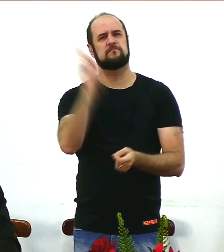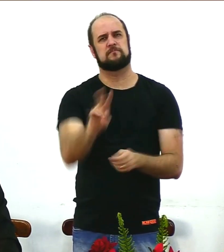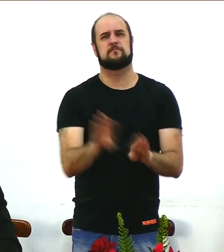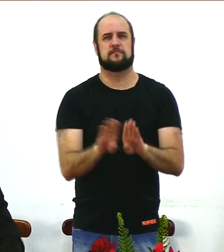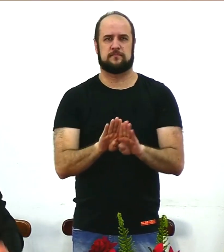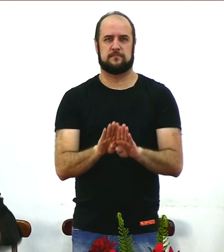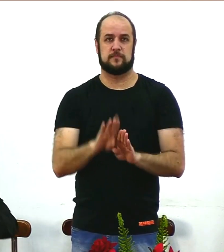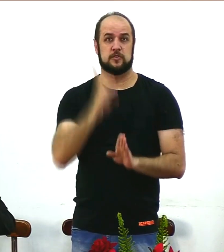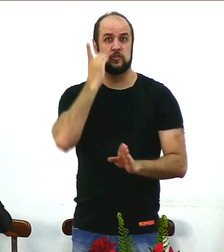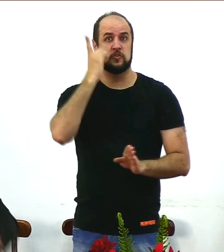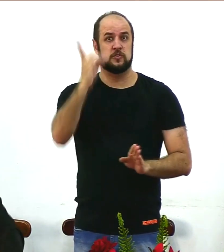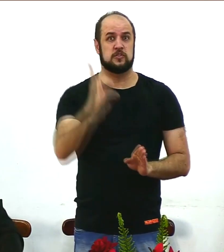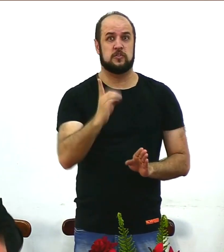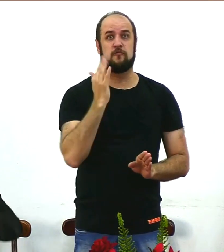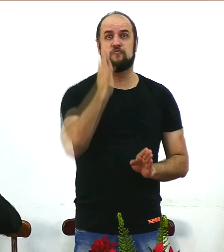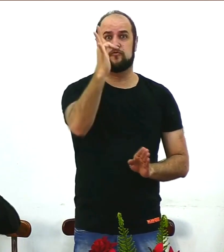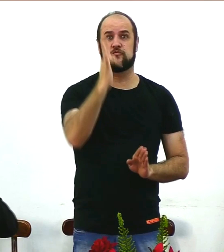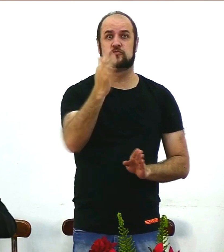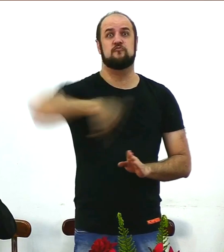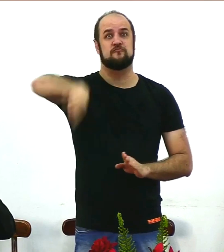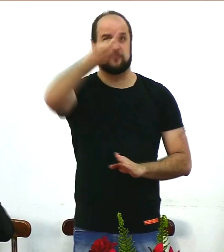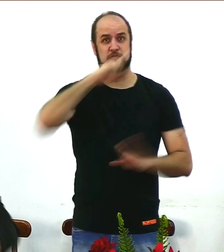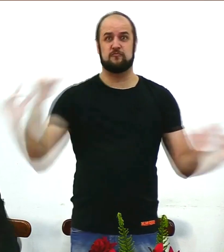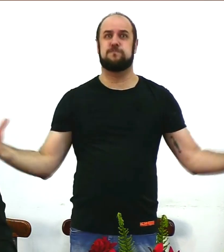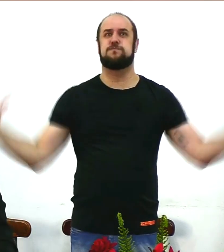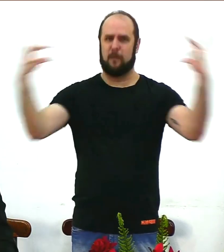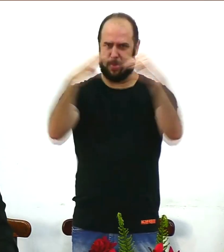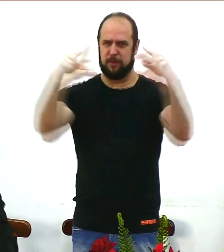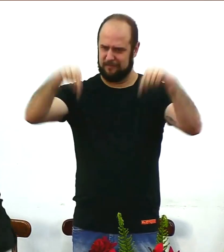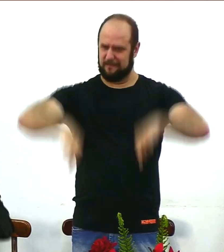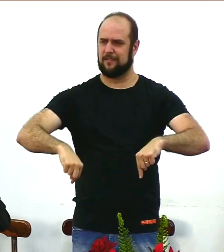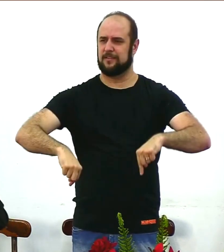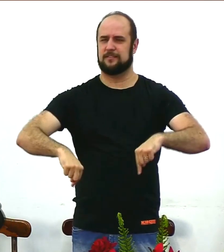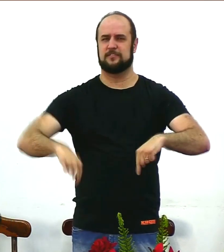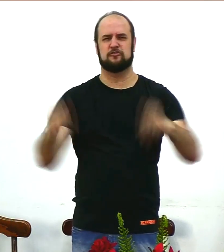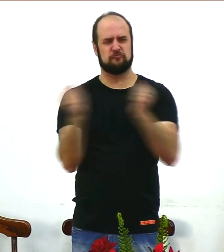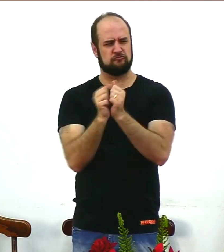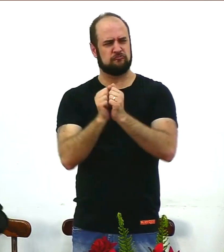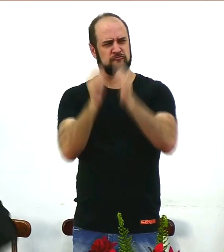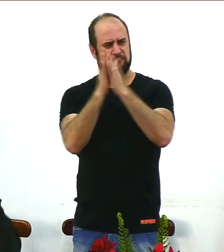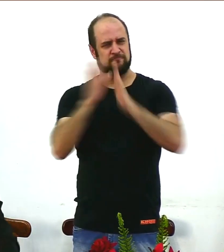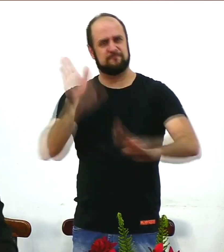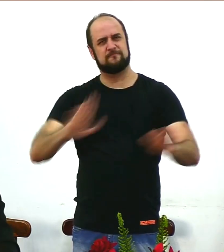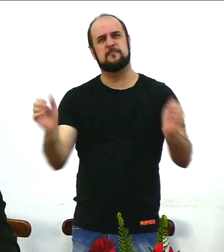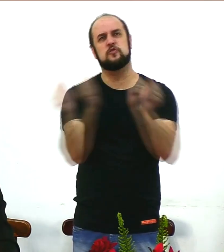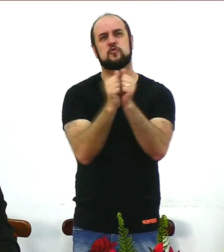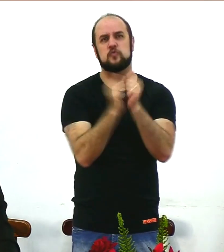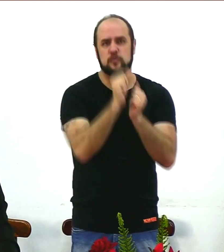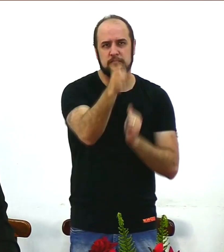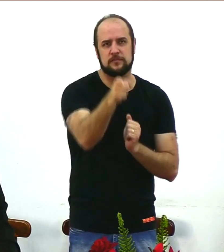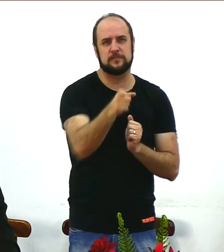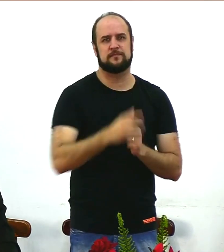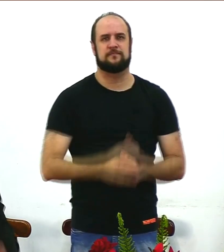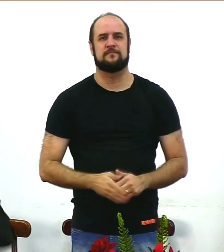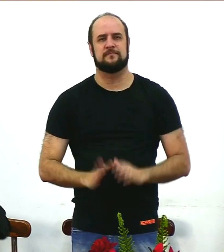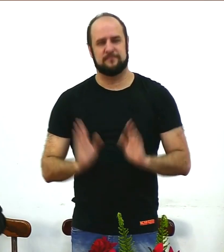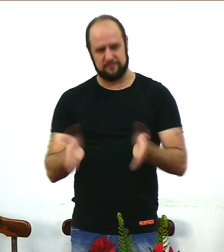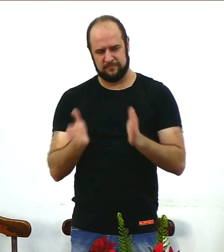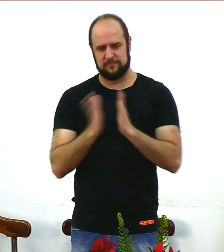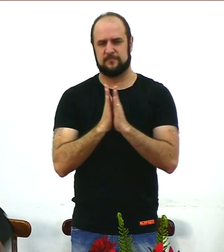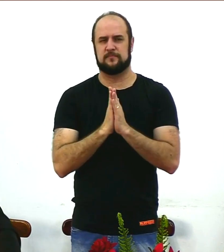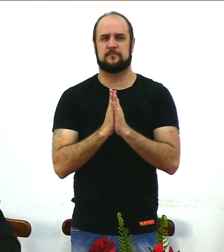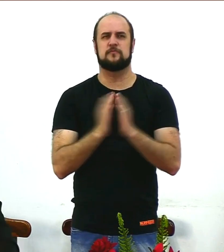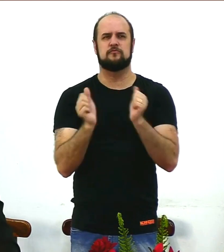justiça é a de Deus. A nós cabe saber que somos pecadores e que precisamos da glória de Deus, porque carecemos